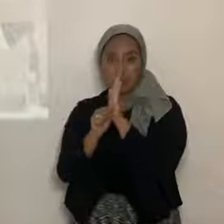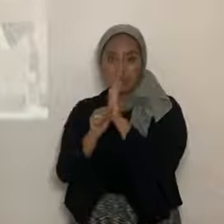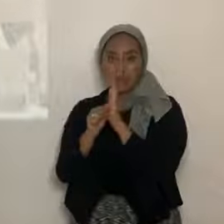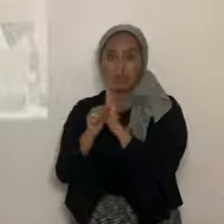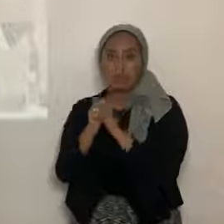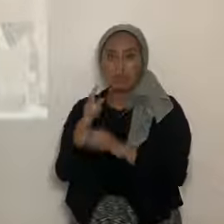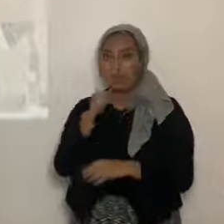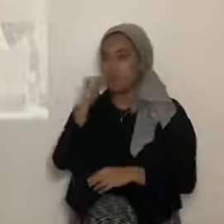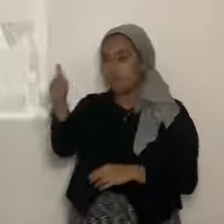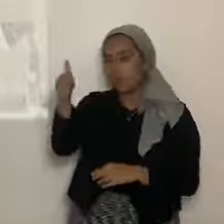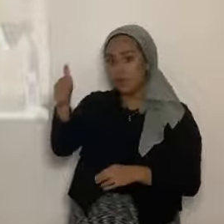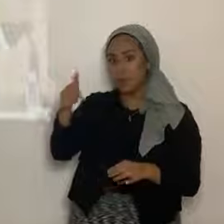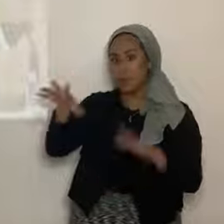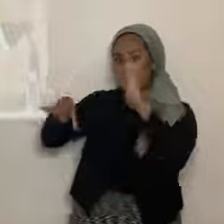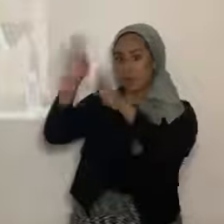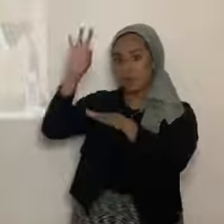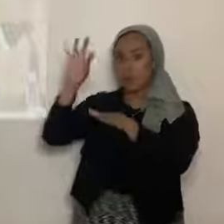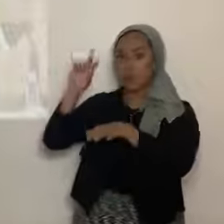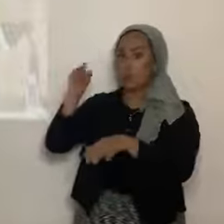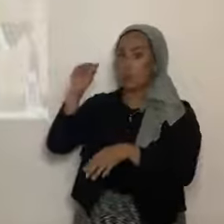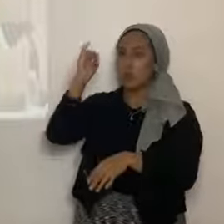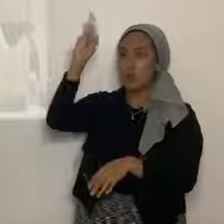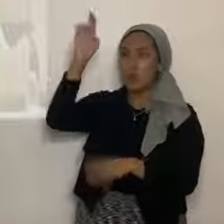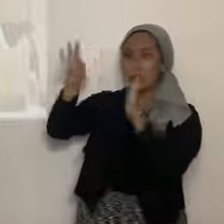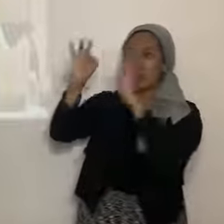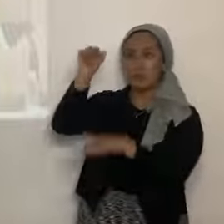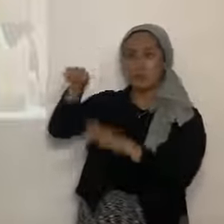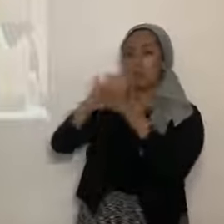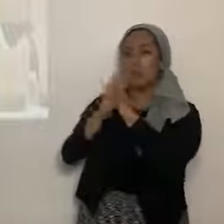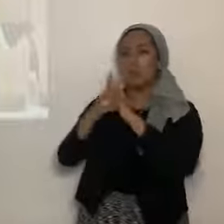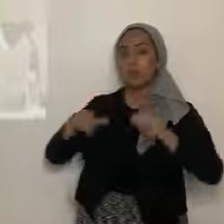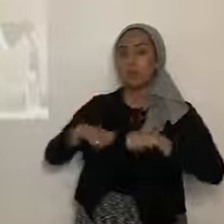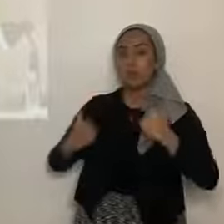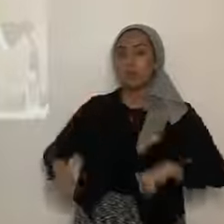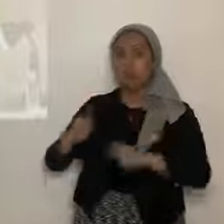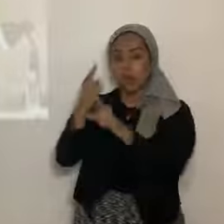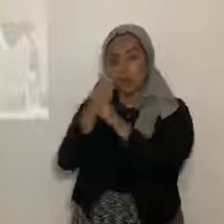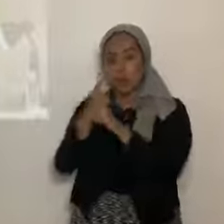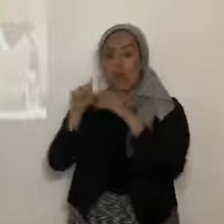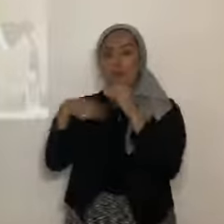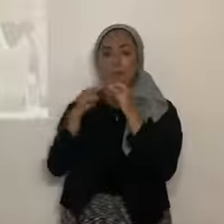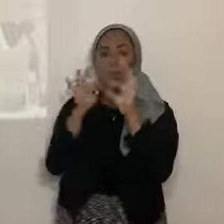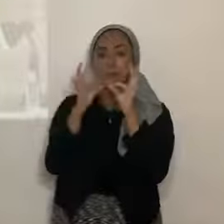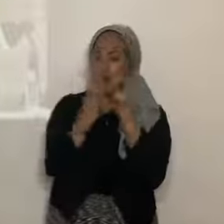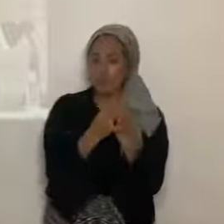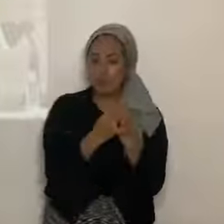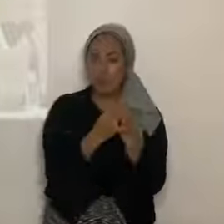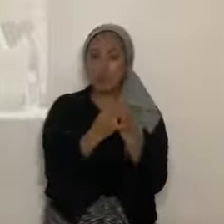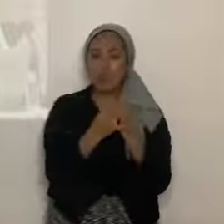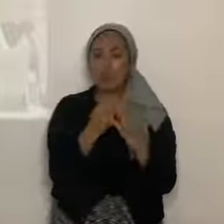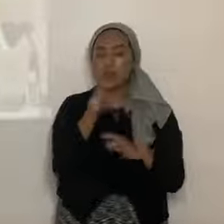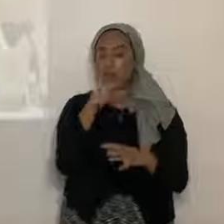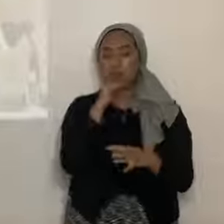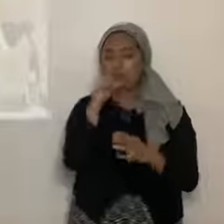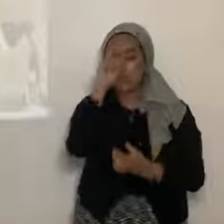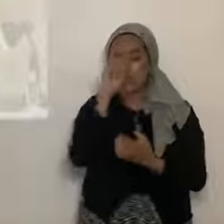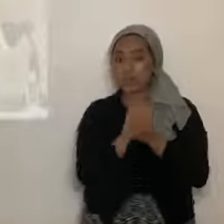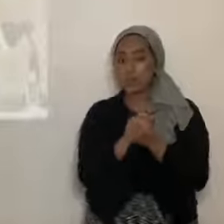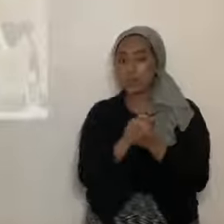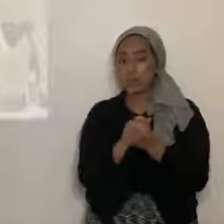mismo, lo llamó Yahweh. Ahora, lo de la familia, ¿no lo creíste? Es una pregunta